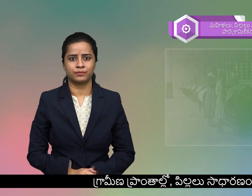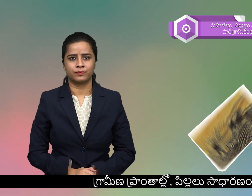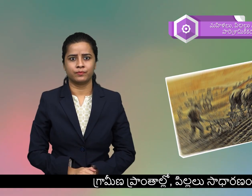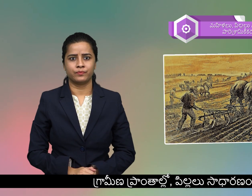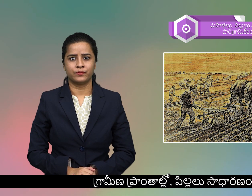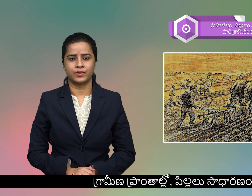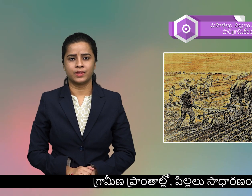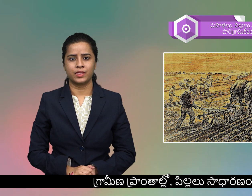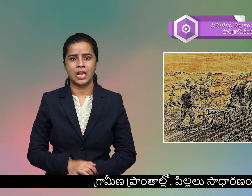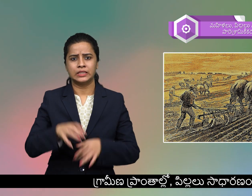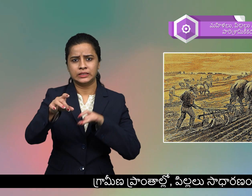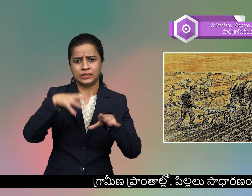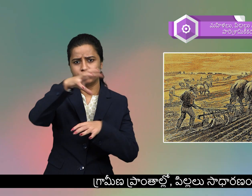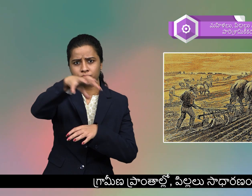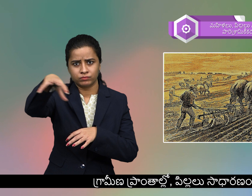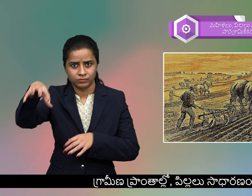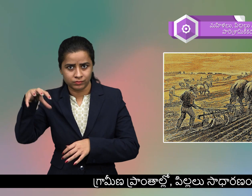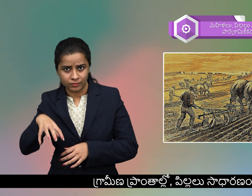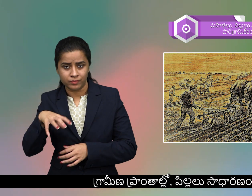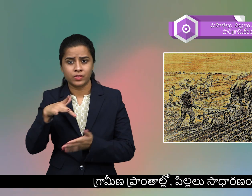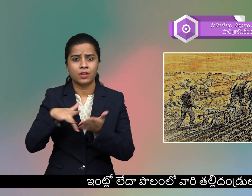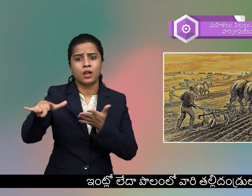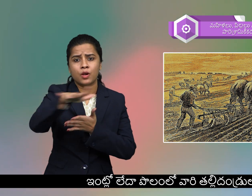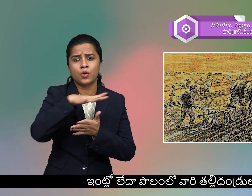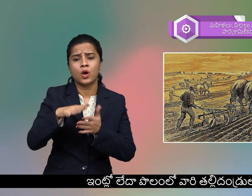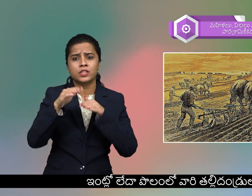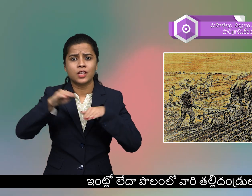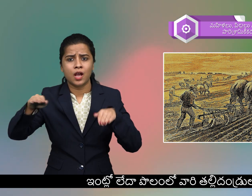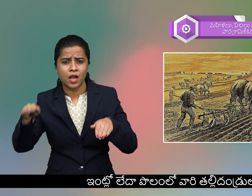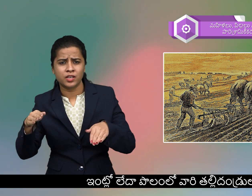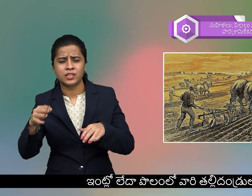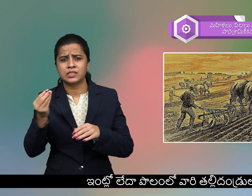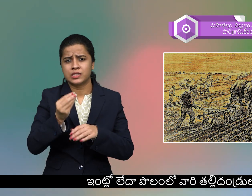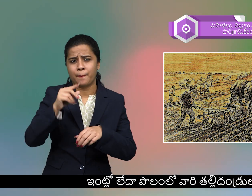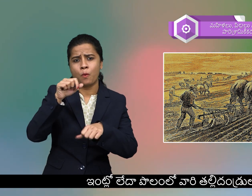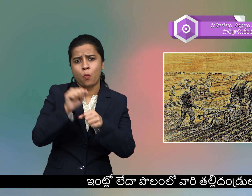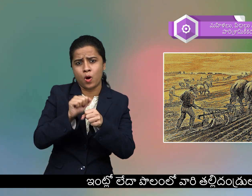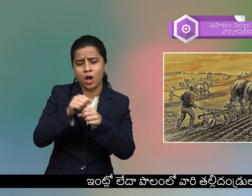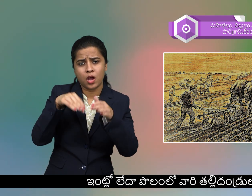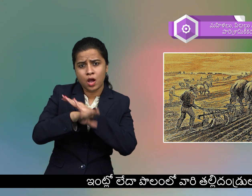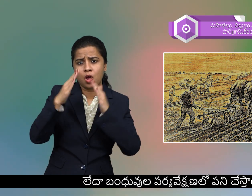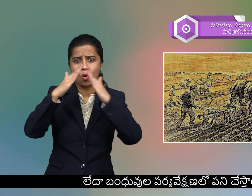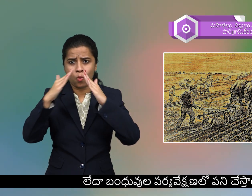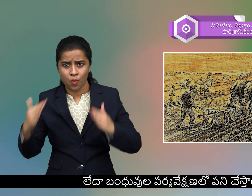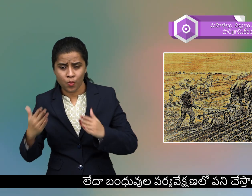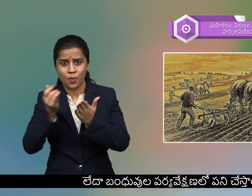గ్రామీణ ప్రాంతాల్లో పిల్లలు సాధారణంగా ఇంట్లో లేదా పొలంలో వారి తల్లిదండ్రులు లేదా